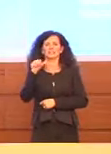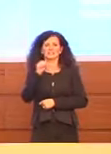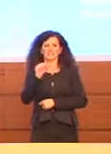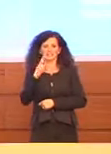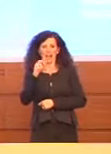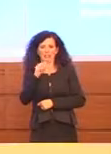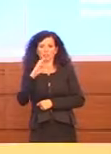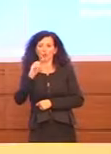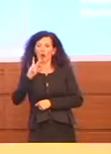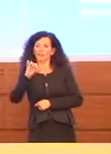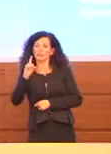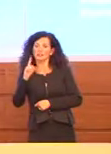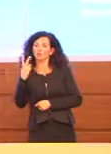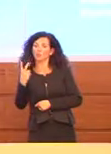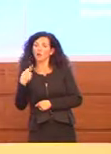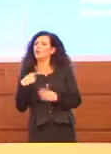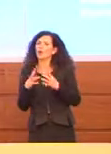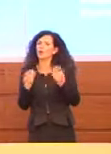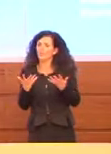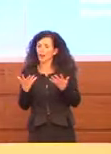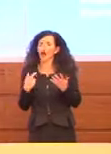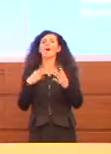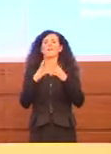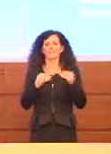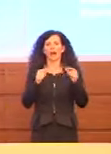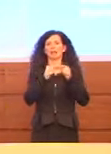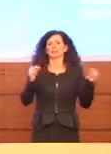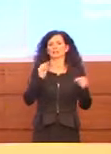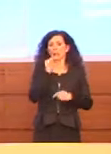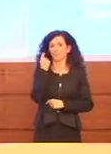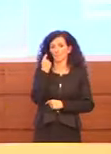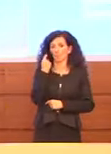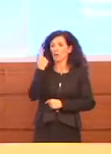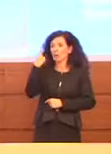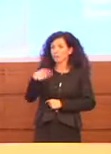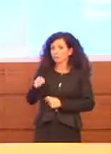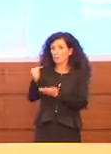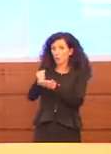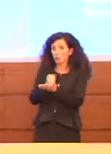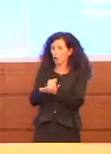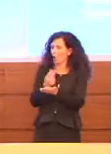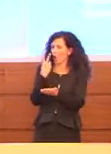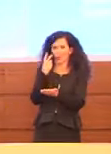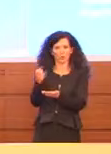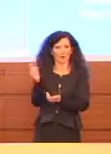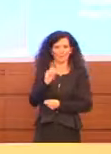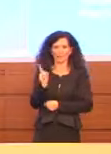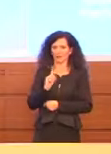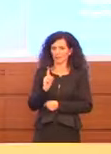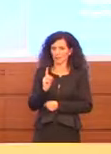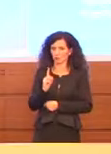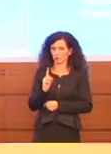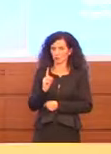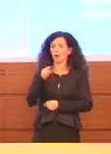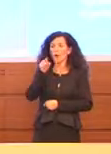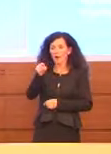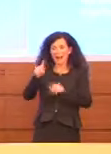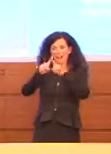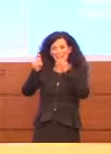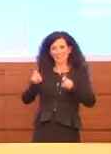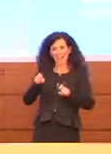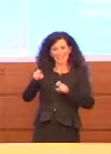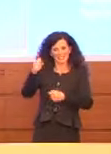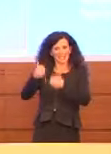devo fare un tampone questo è un protocollo che ancora non c'è ma quel test è mirato a